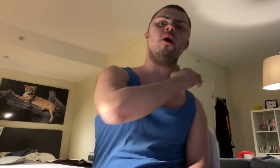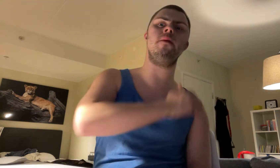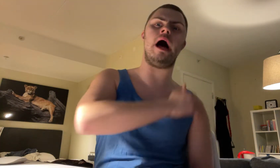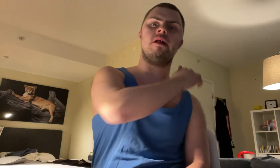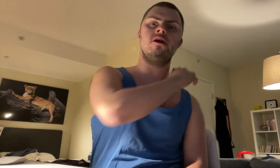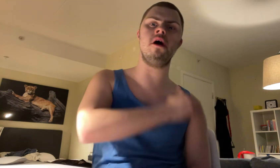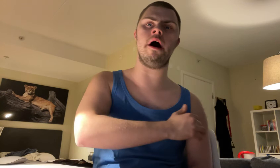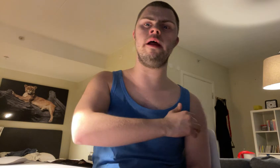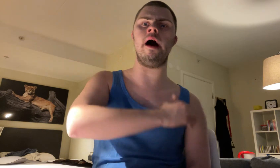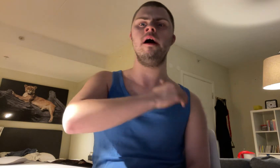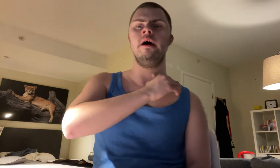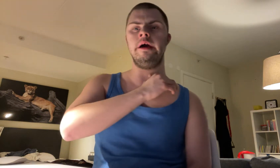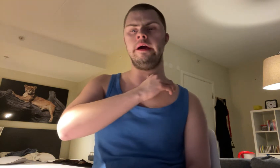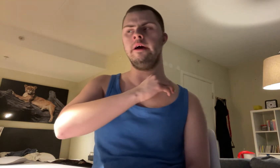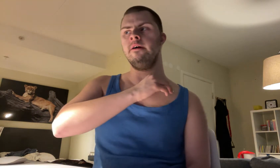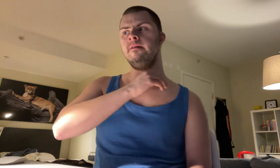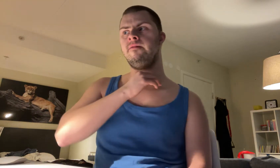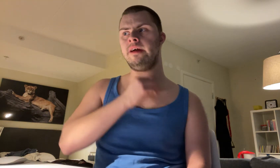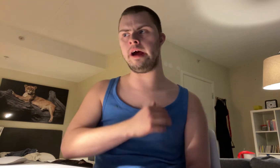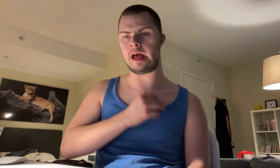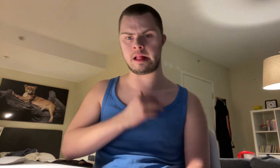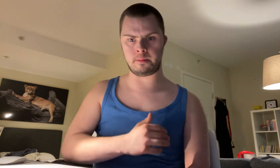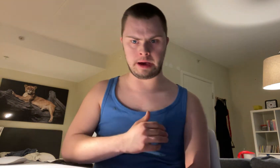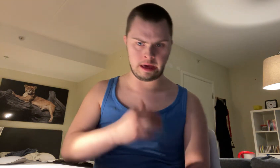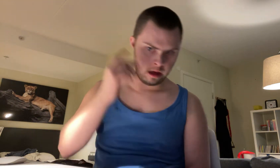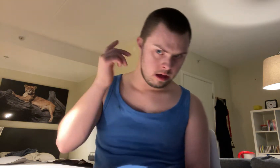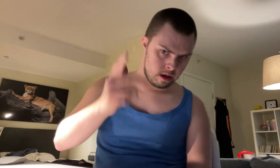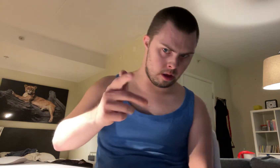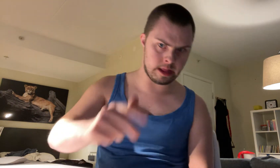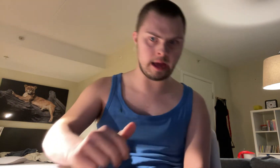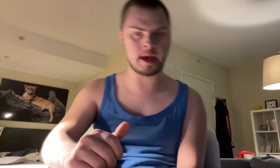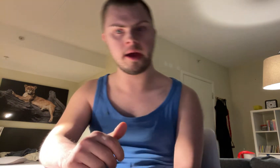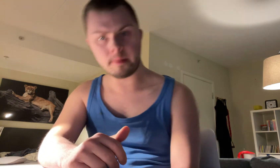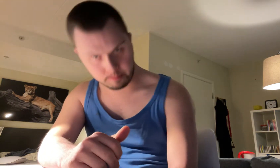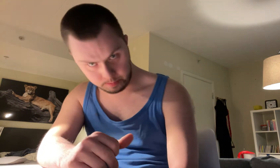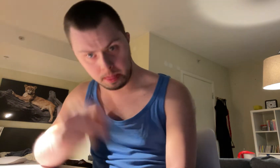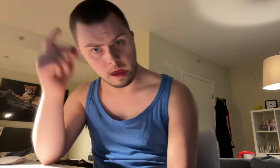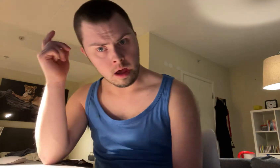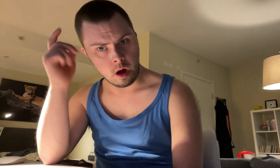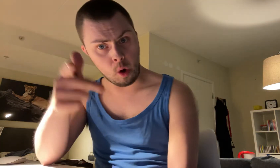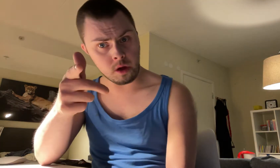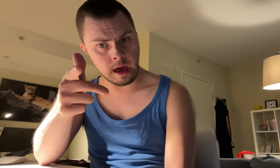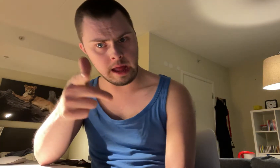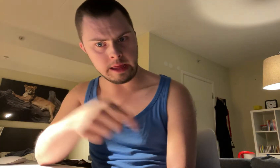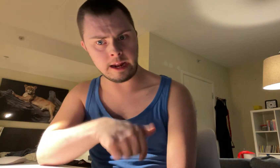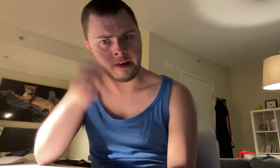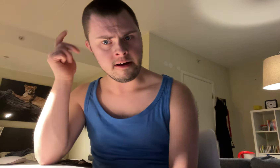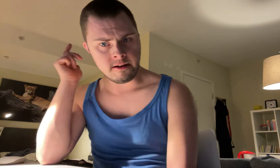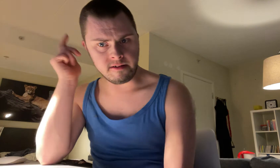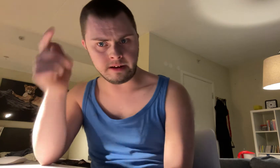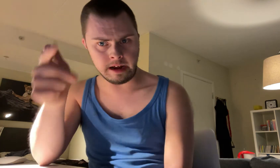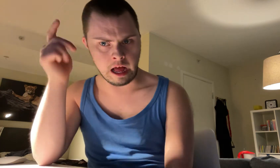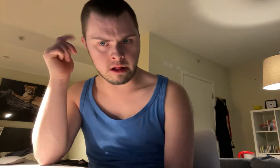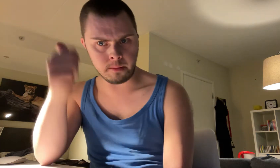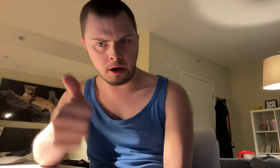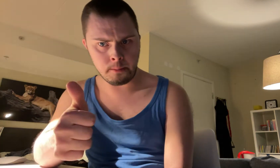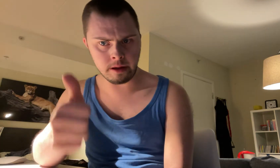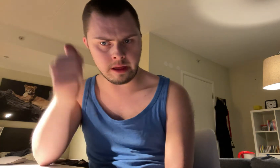Det kommer att göra flera till mig. Ja, tack. Mm. Och ett till flera tumme upp till